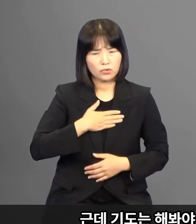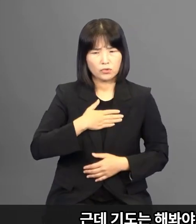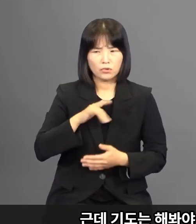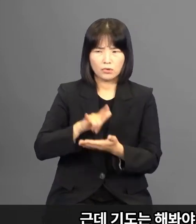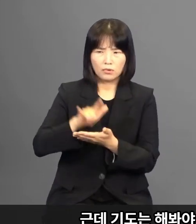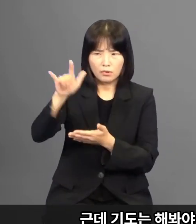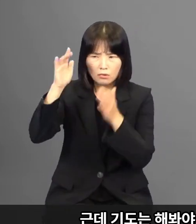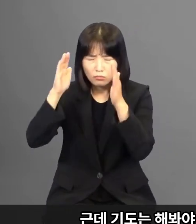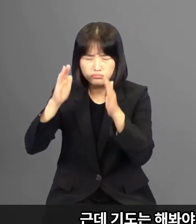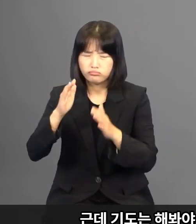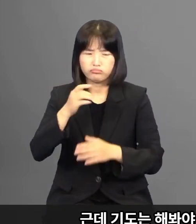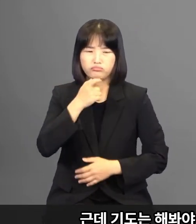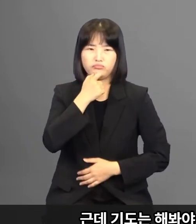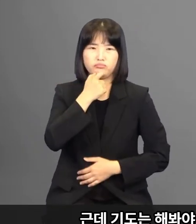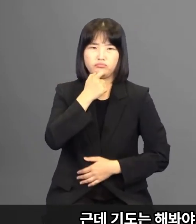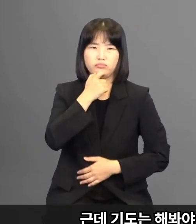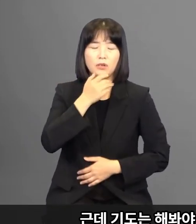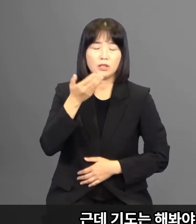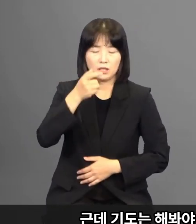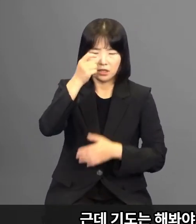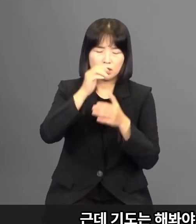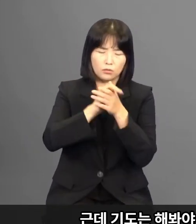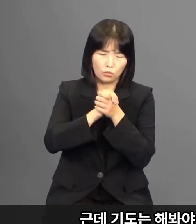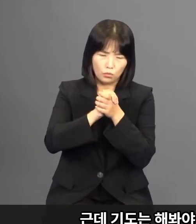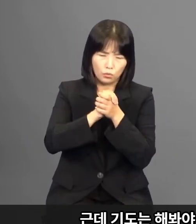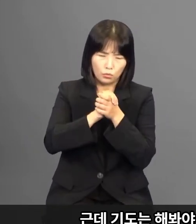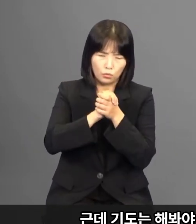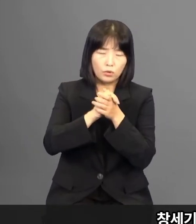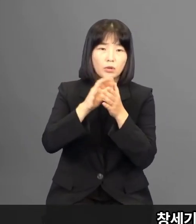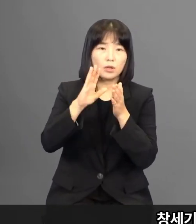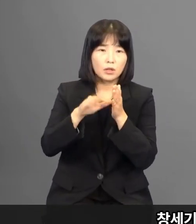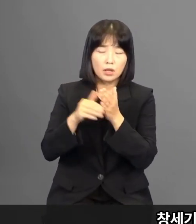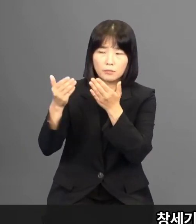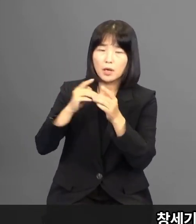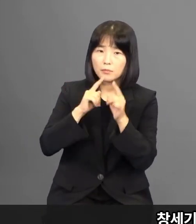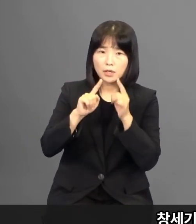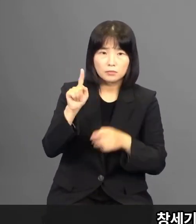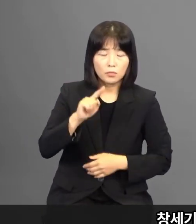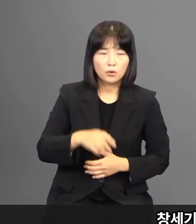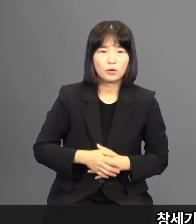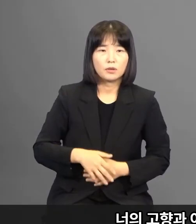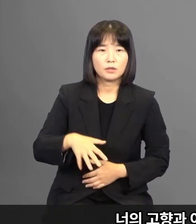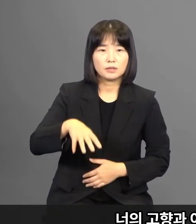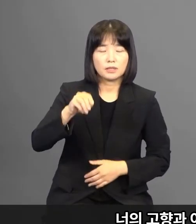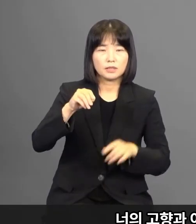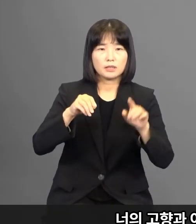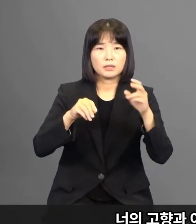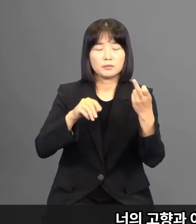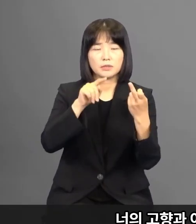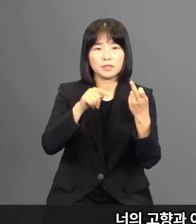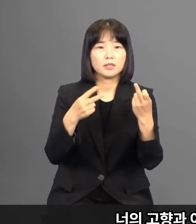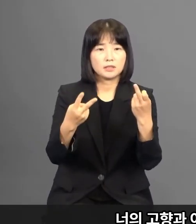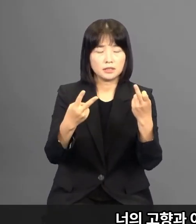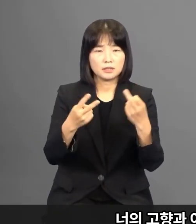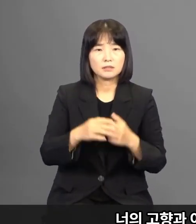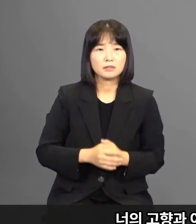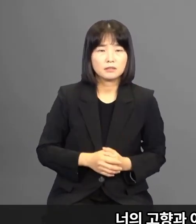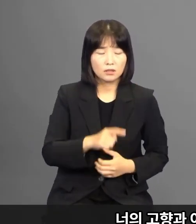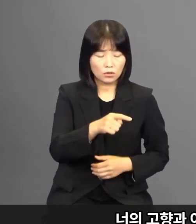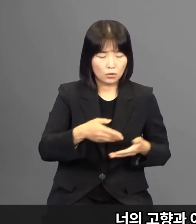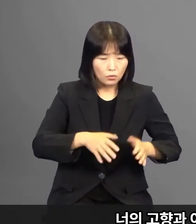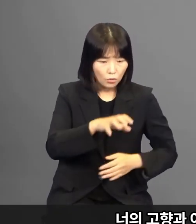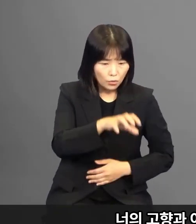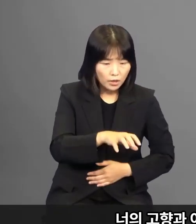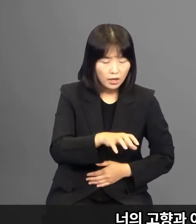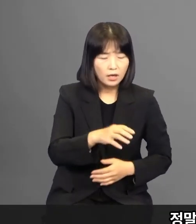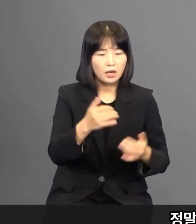근데 기도는 해봐야 되니까 기도했을 때 받은 말씀이 창세기 12장 2절이었어요. 너의 고향과 아비 친척집을 떠나야